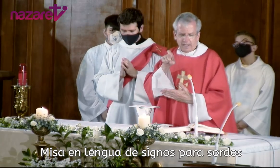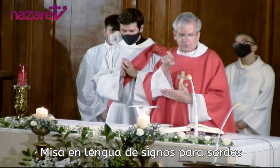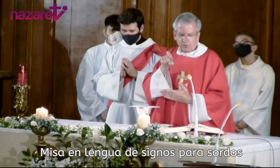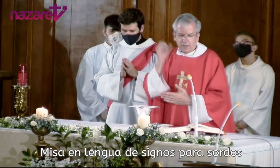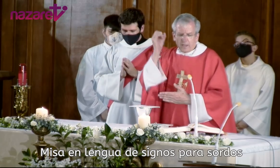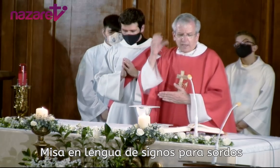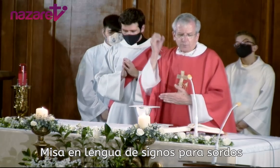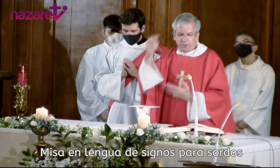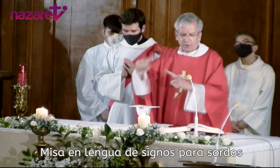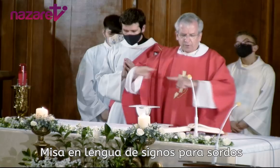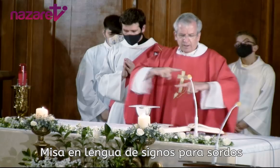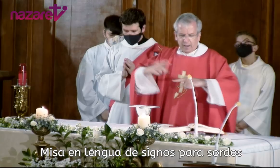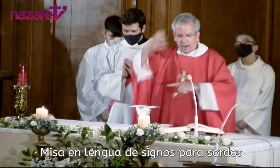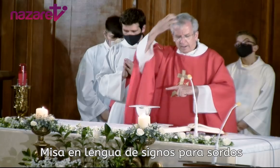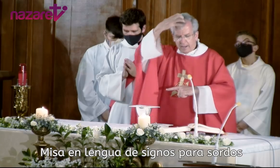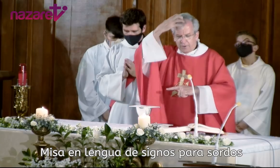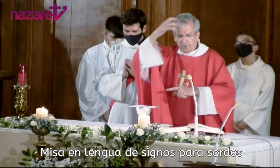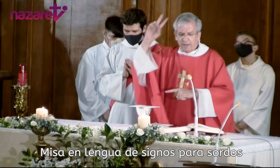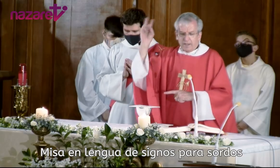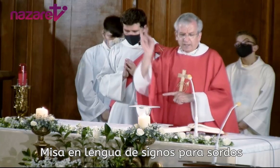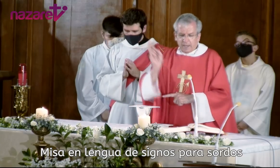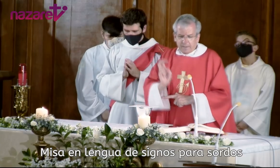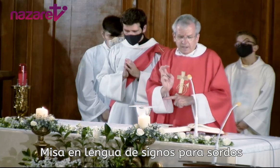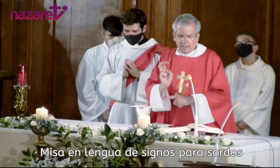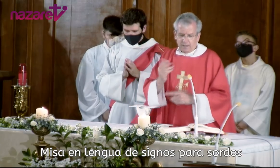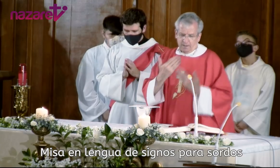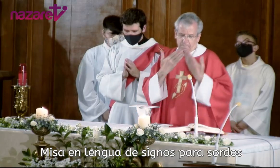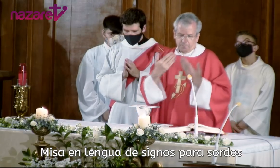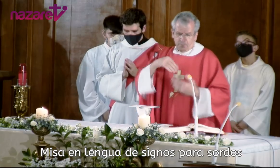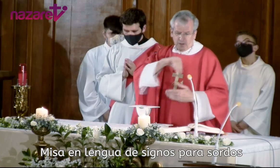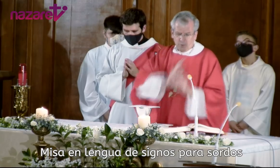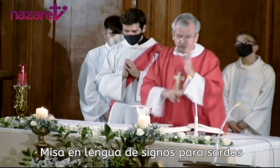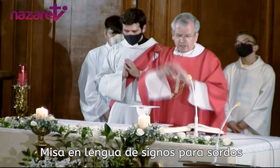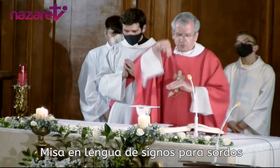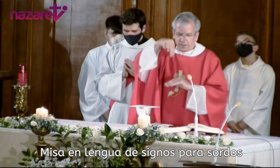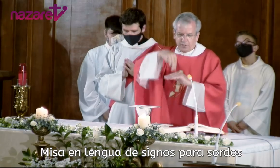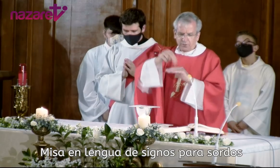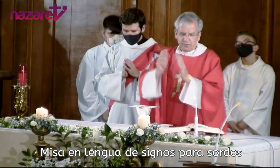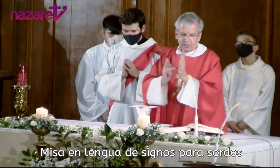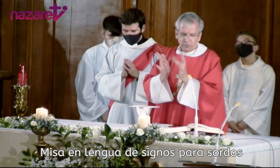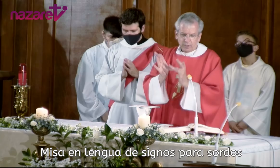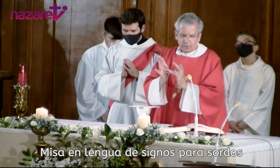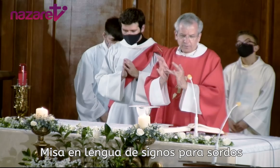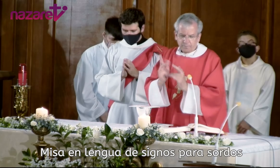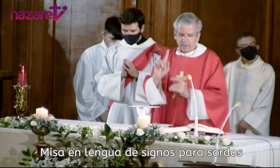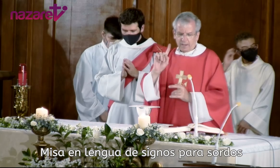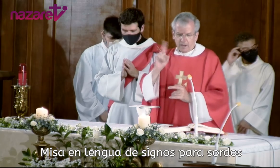predilecto, que anunció el reino, que viene por la muerte y resurrección de tu Hijo, el